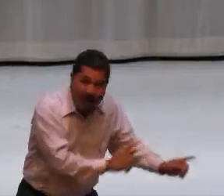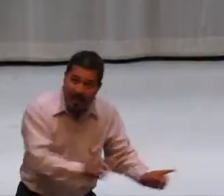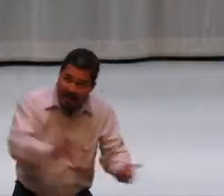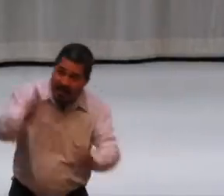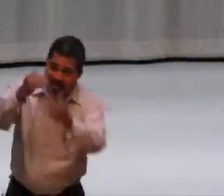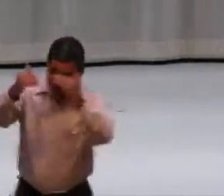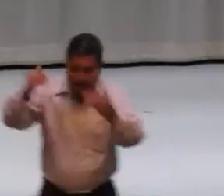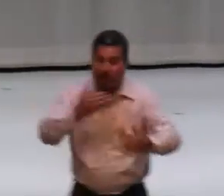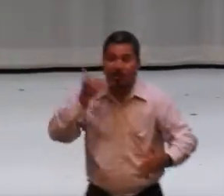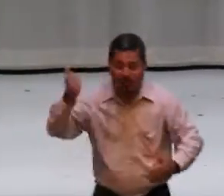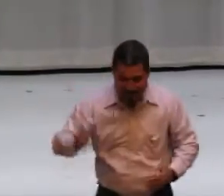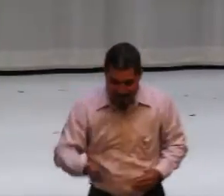Aquí al cielo mejor.